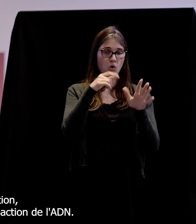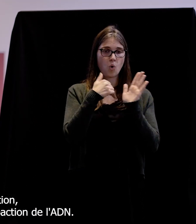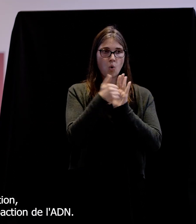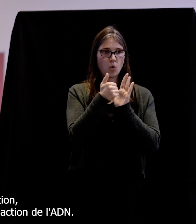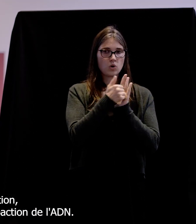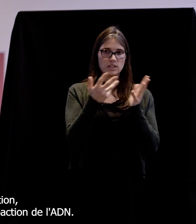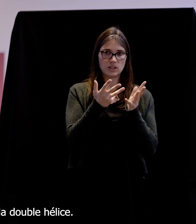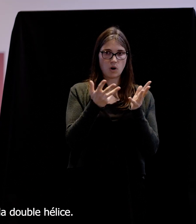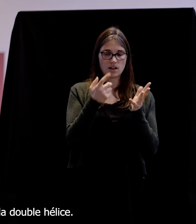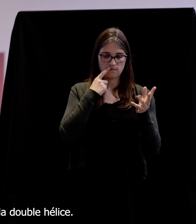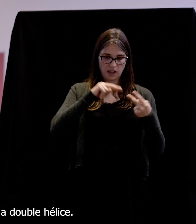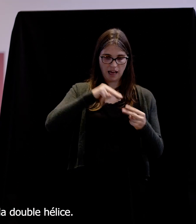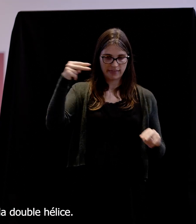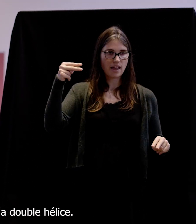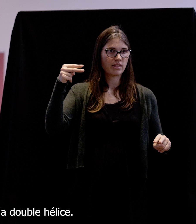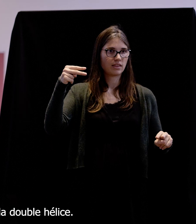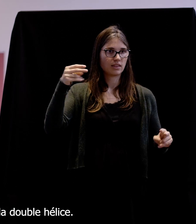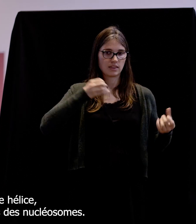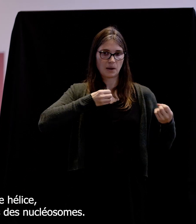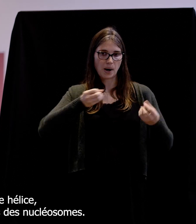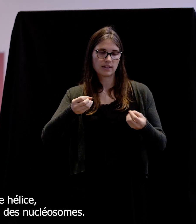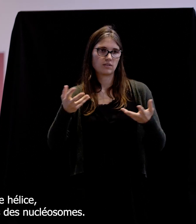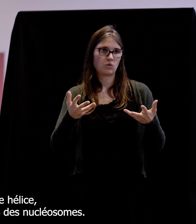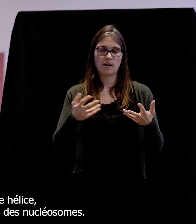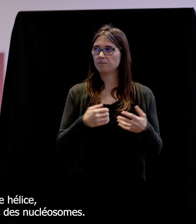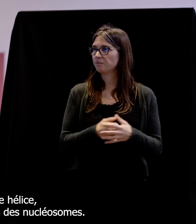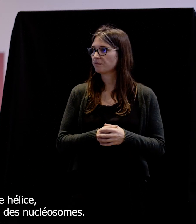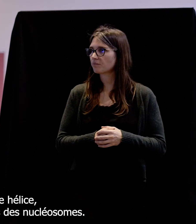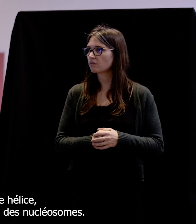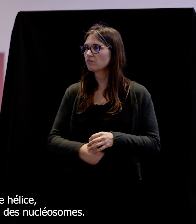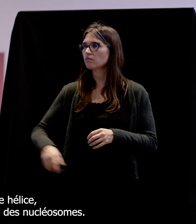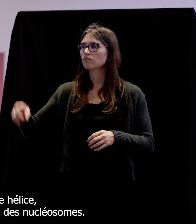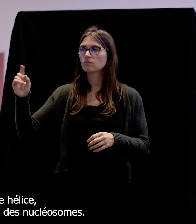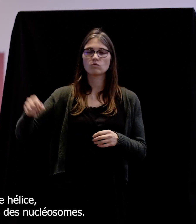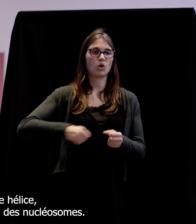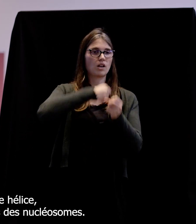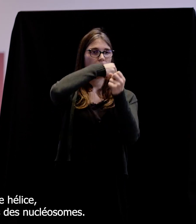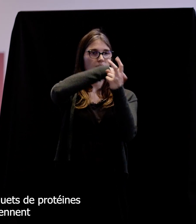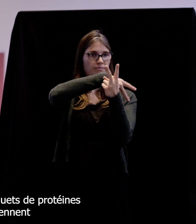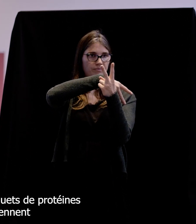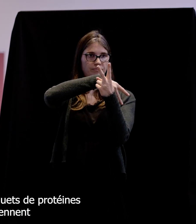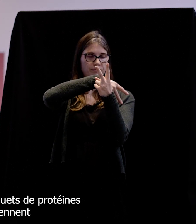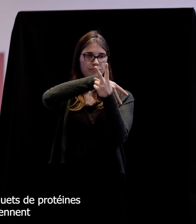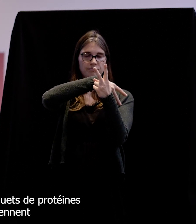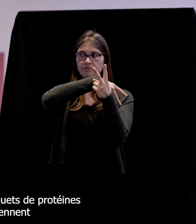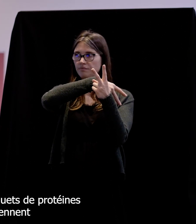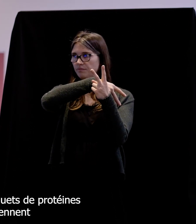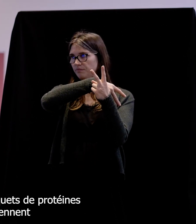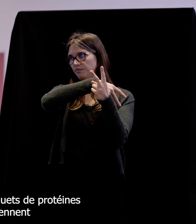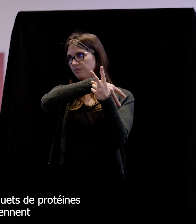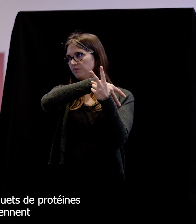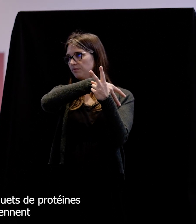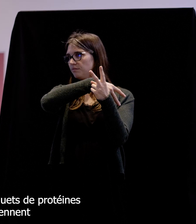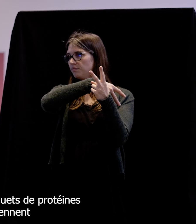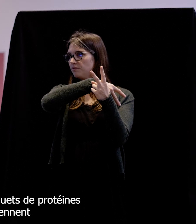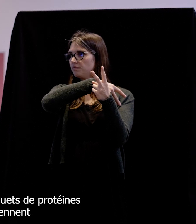sur l'impaction de l'ADN. Elle vous a montré la double hélice. Cette double hélice, elle est impactée dans des nucléosomes, ces espèces de petits paquets